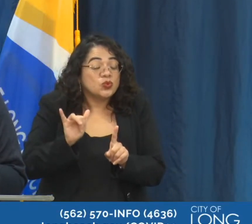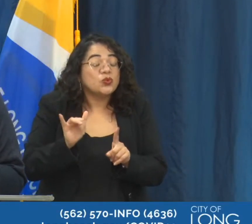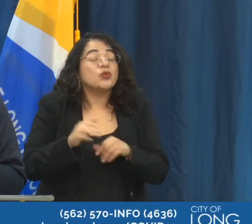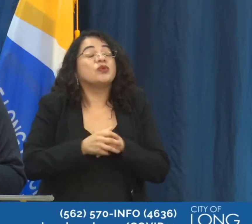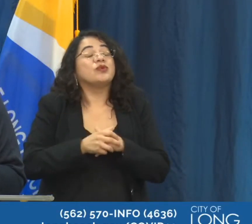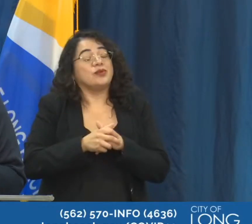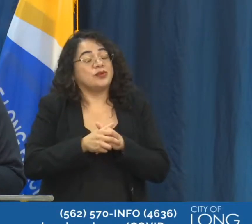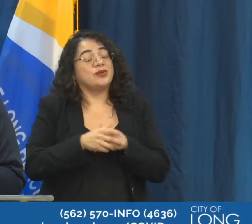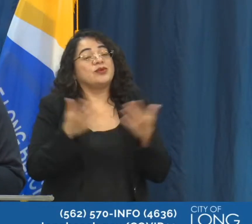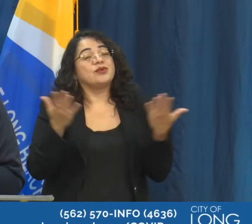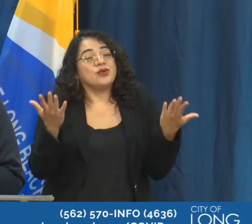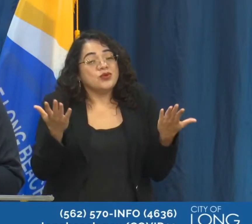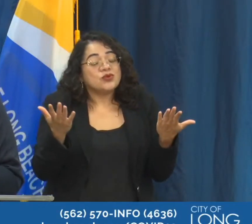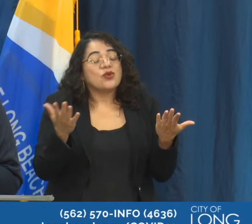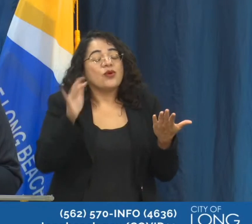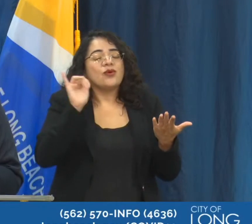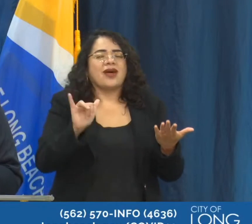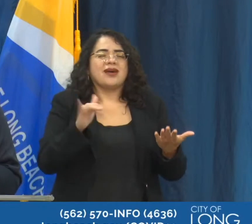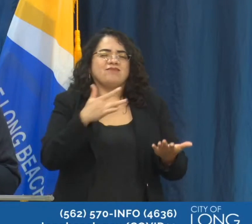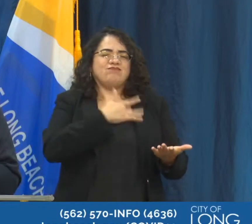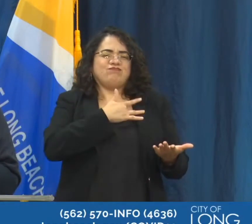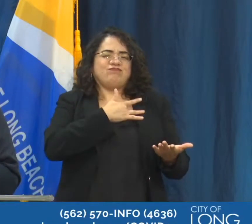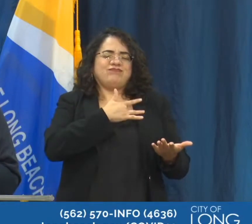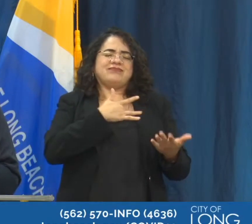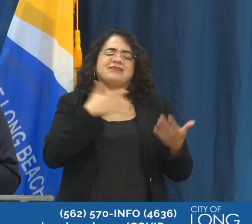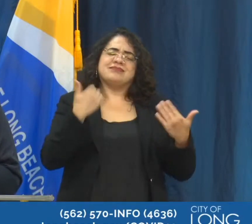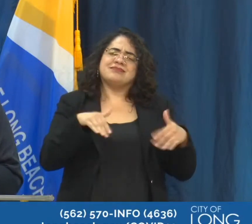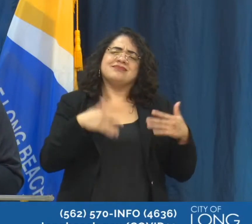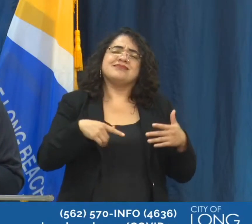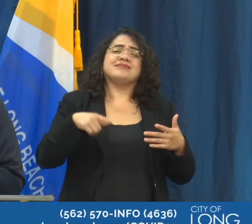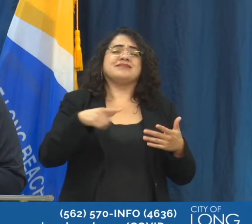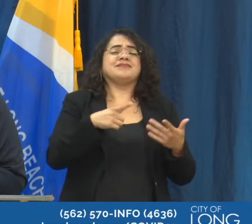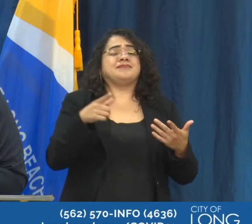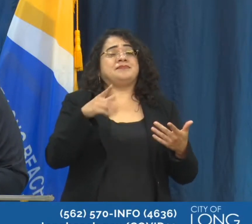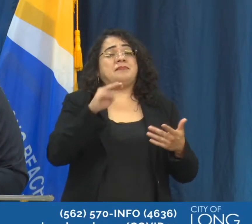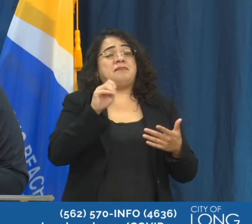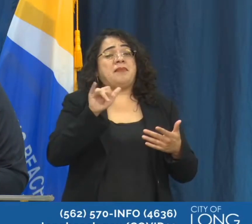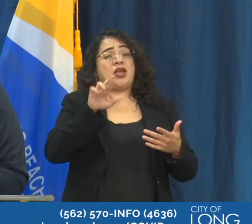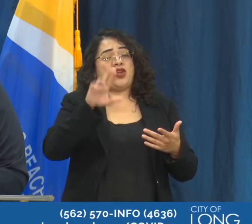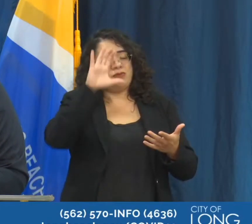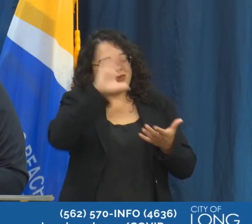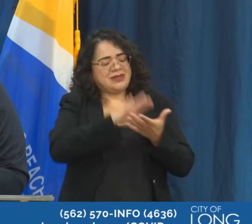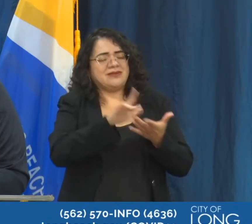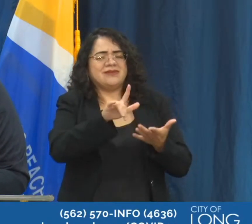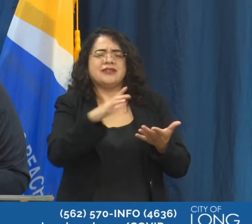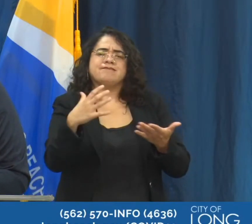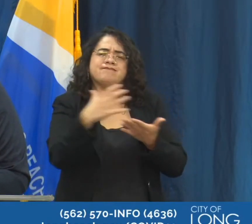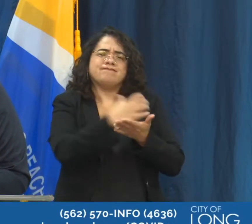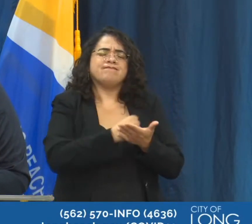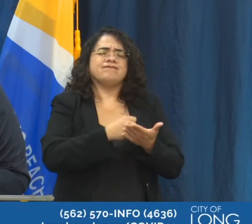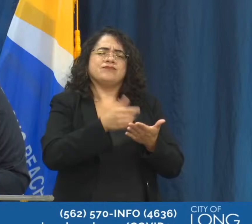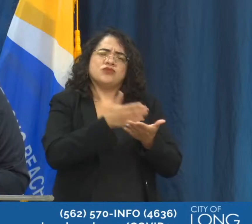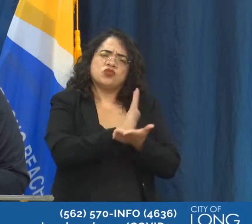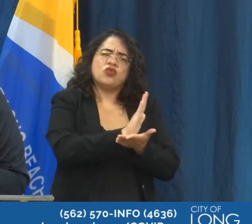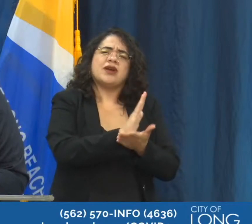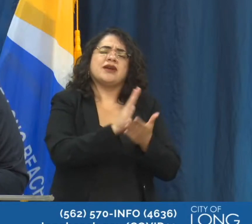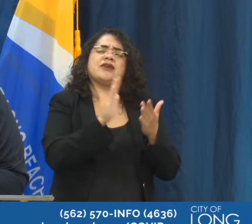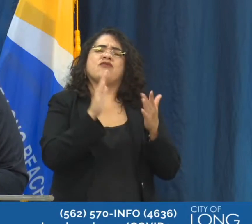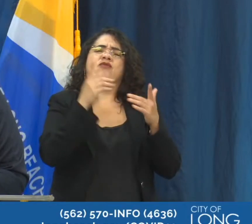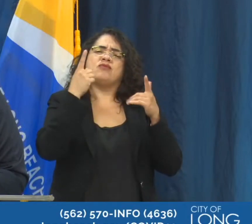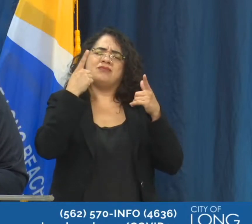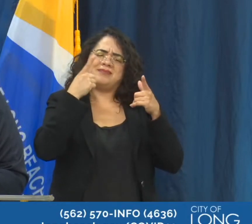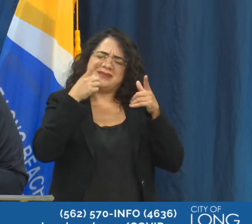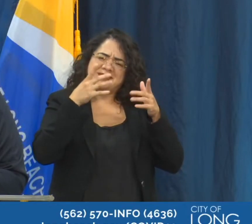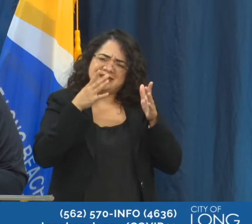representaban a la comunidad de DACA y se merecen las mismas oportunidades de cualquier otro estudiante ahora el momento de un camino claro